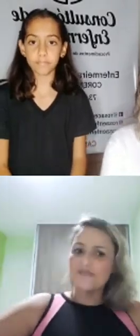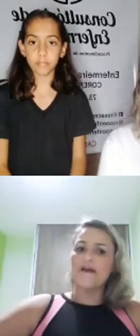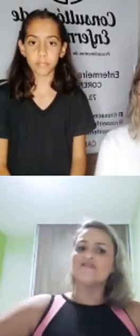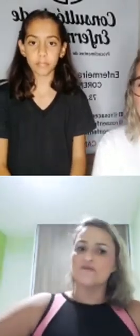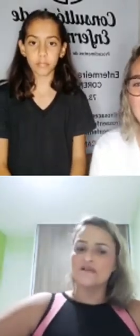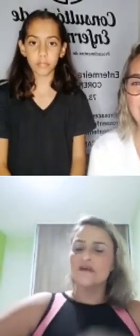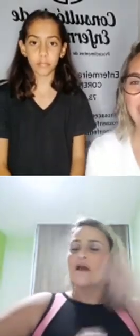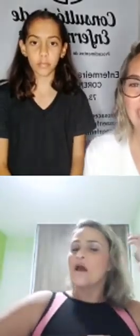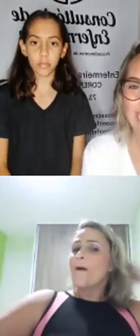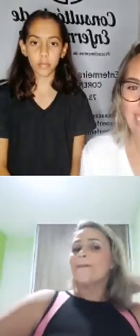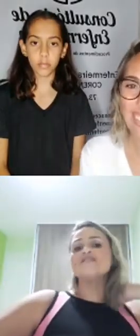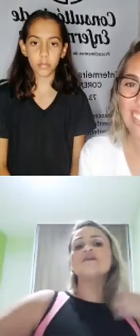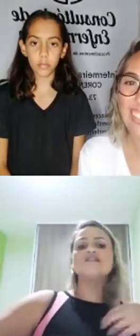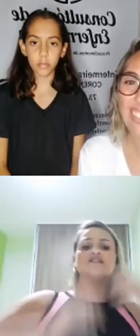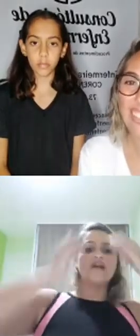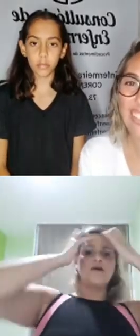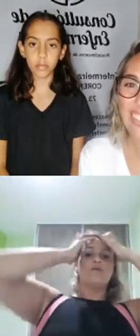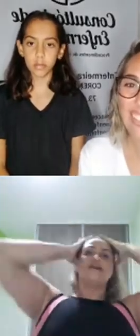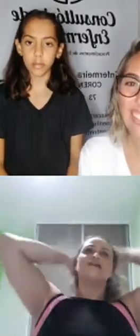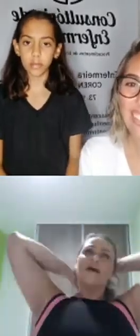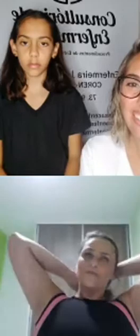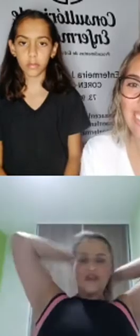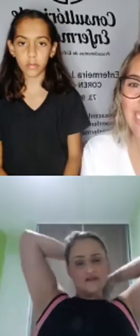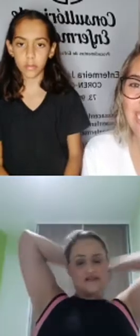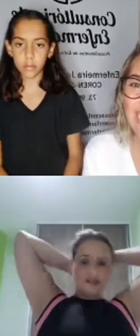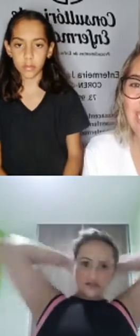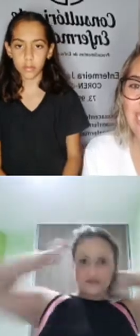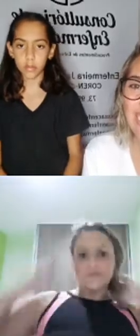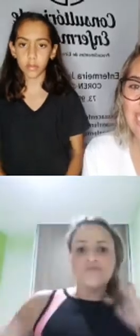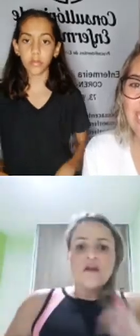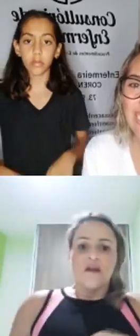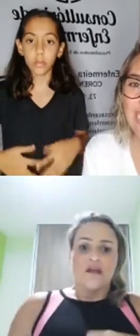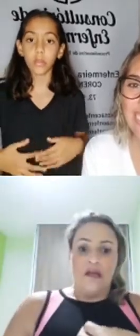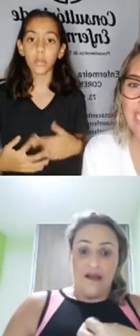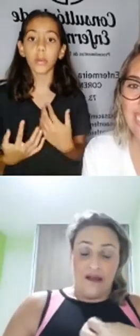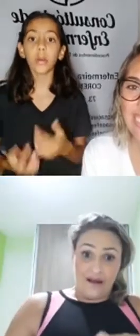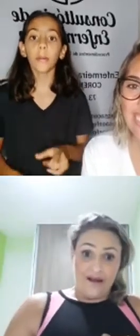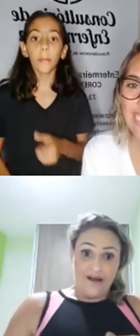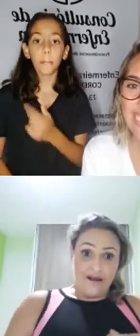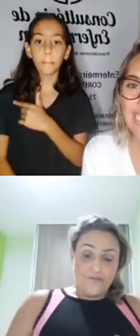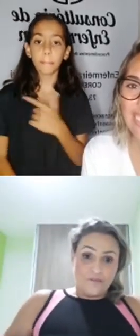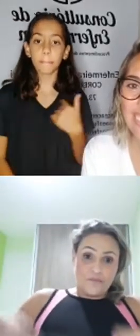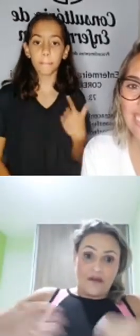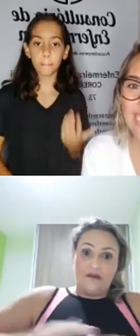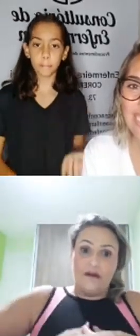nossas previsões. Mas o que a gente recomenda é o seguinte.